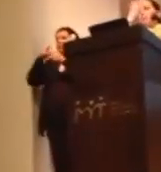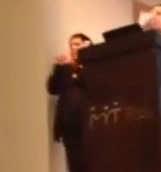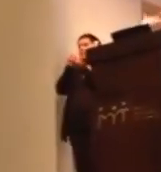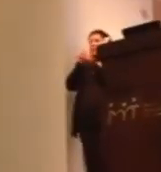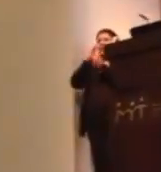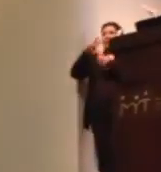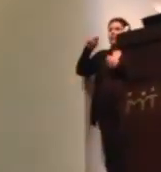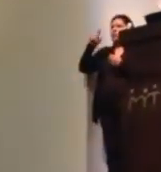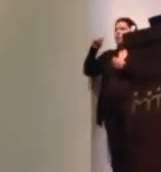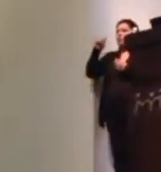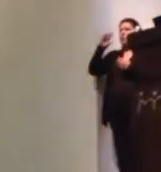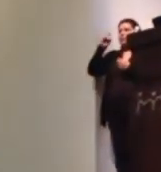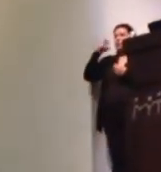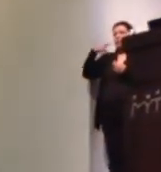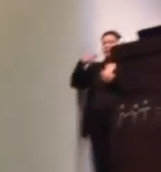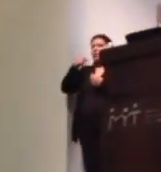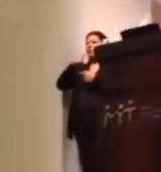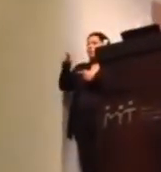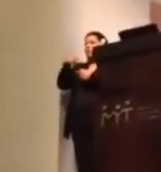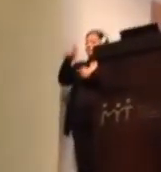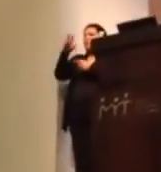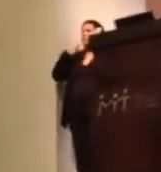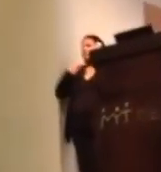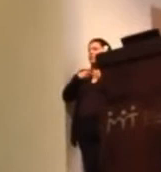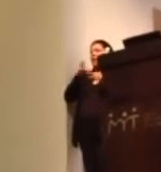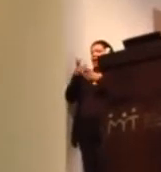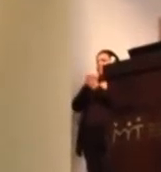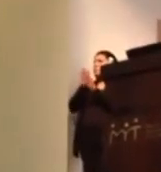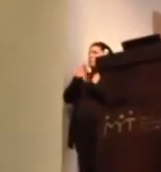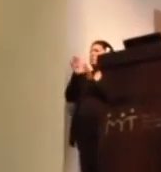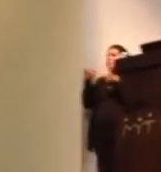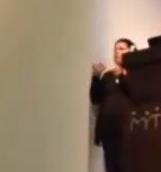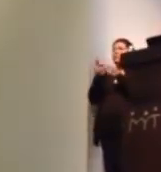igual pasa la gente y él no tiene razón.